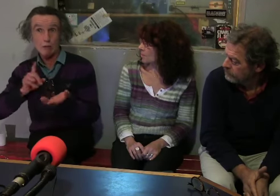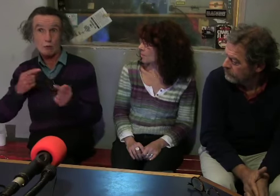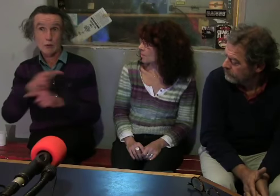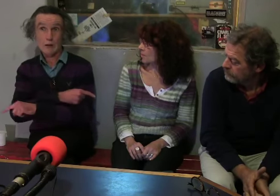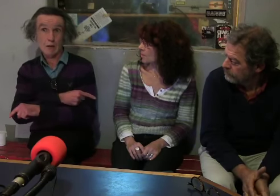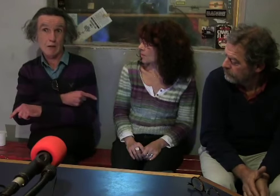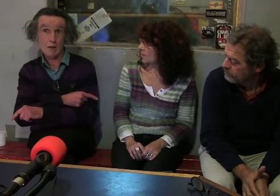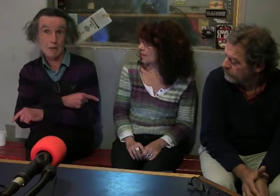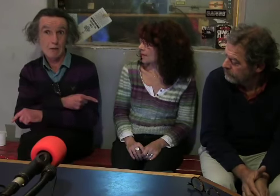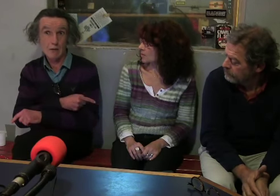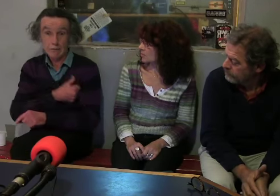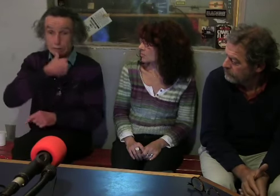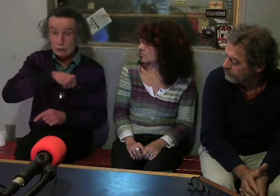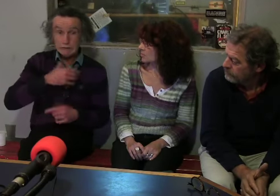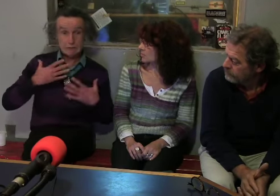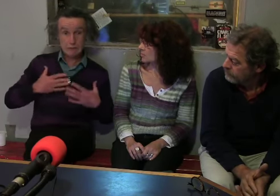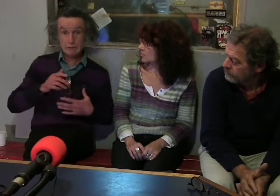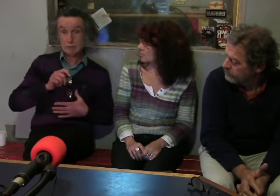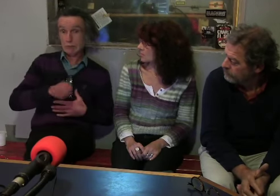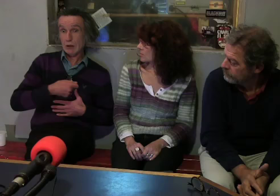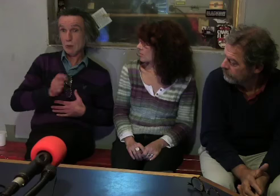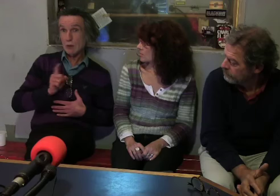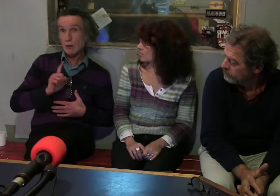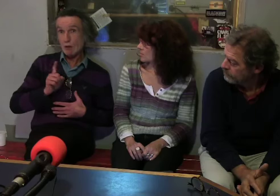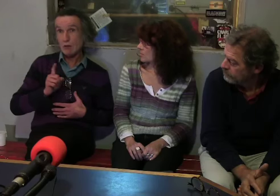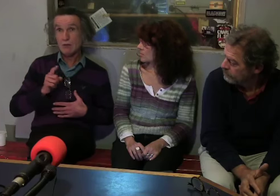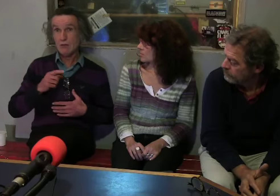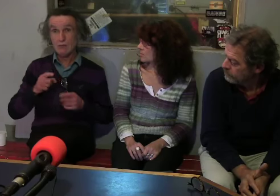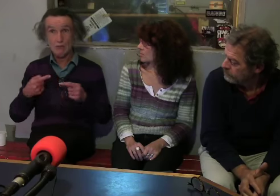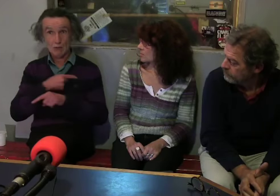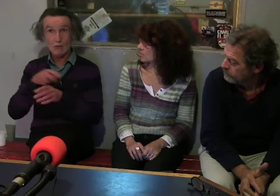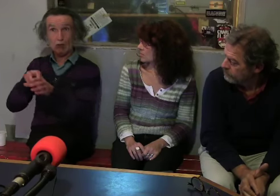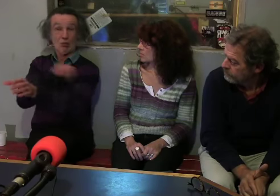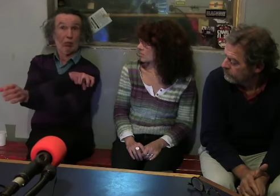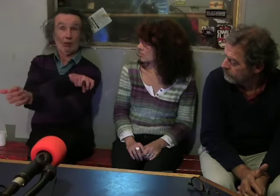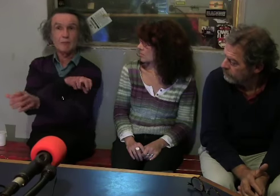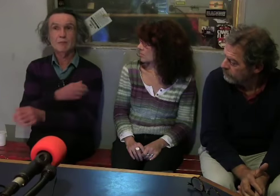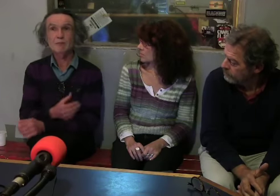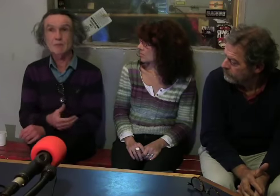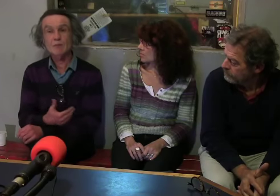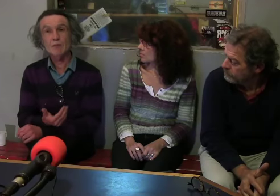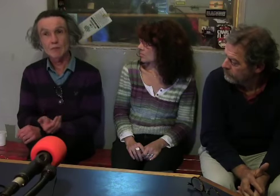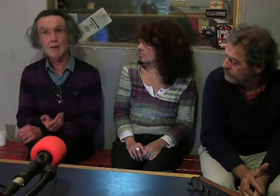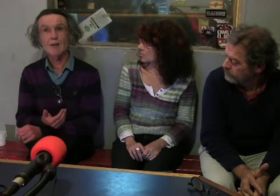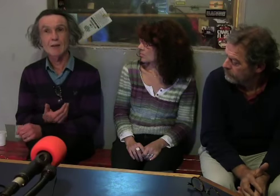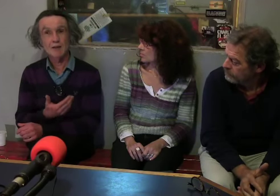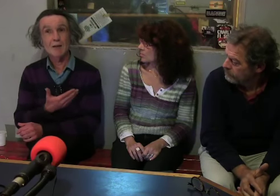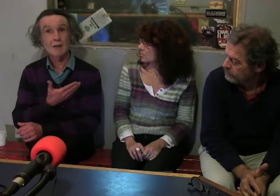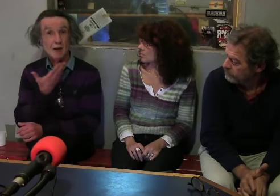rapprocher du monde des entendants. Et en fait, le résultat, c'est le contraire, c'est que on est forcé, c'est pas naturel et ça nous exclut au contraire, en